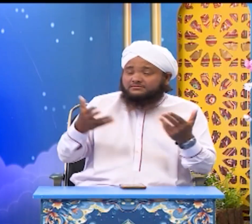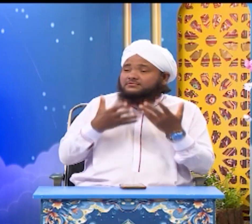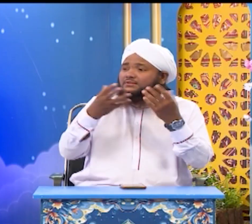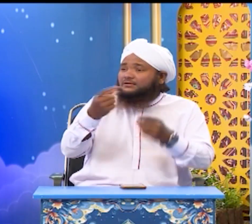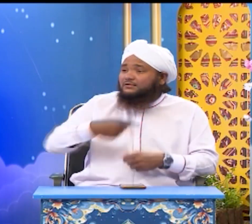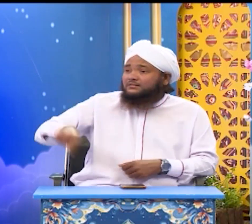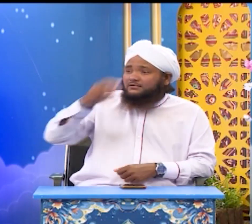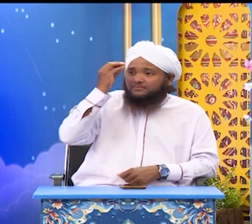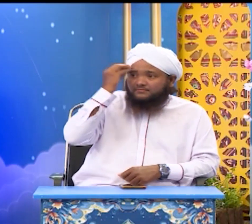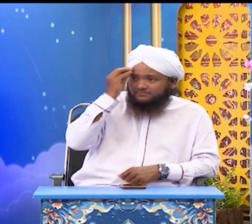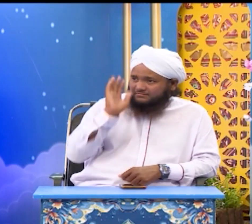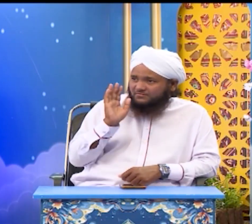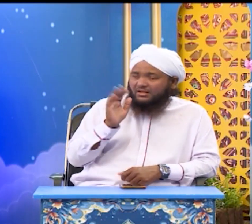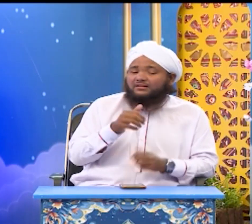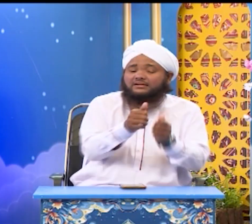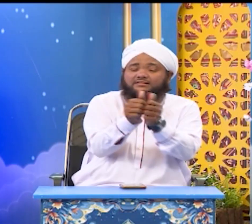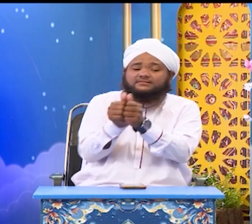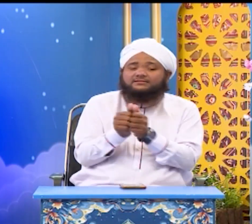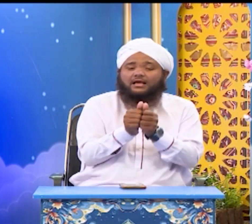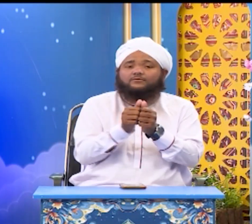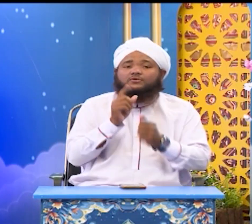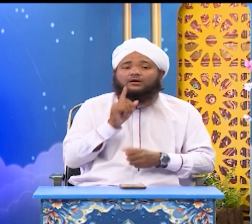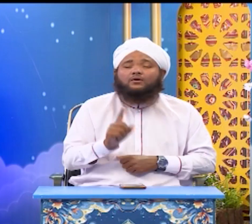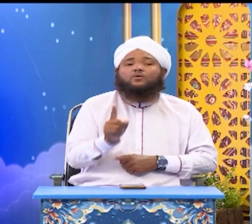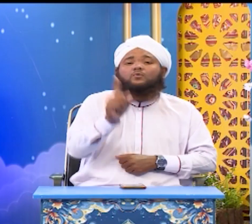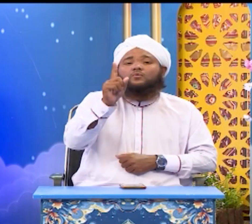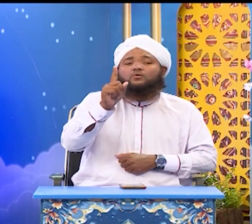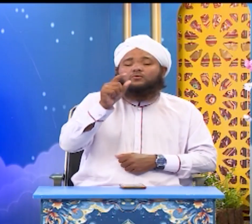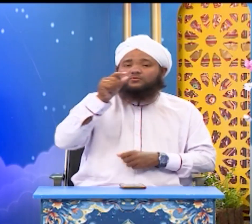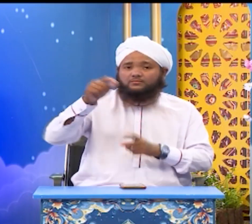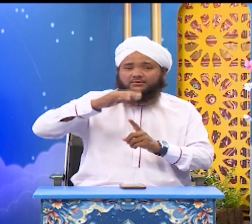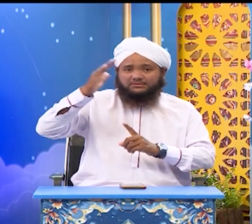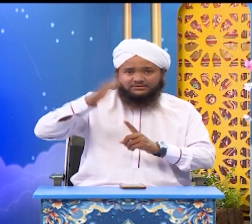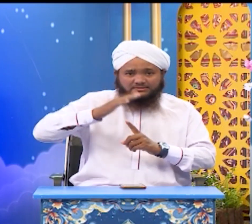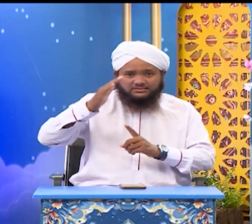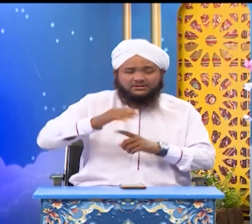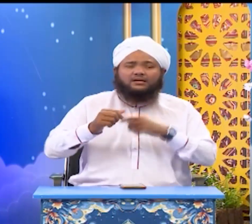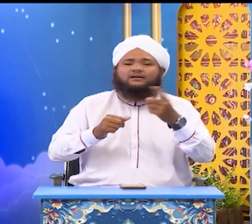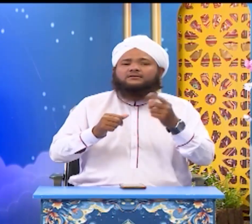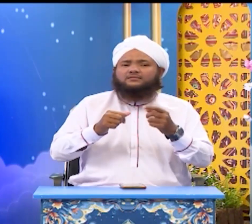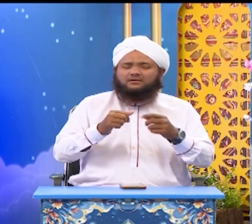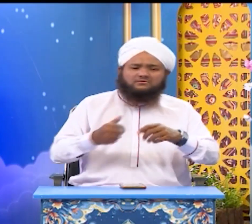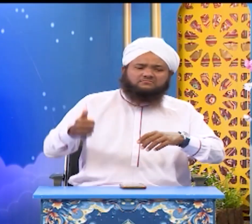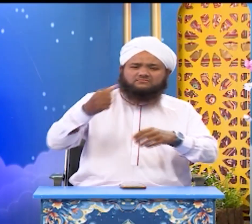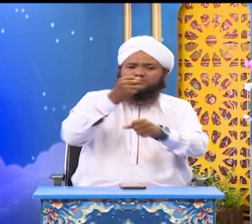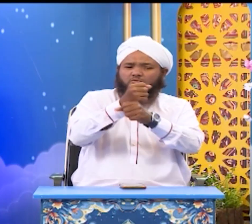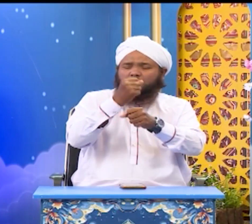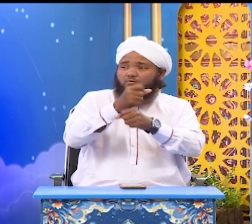امیر المؤمنین حضرت سیدنا فاروق اعظم رضی اللہ تعالی عنہ کی حکمرانی کا پرچم دریاؤں کے پانی پر